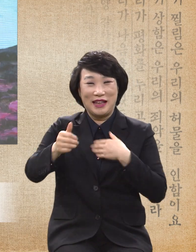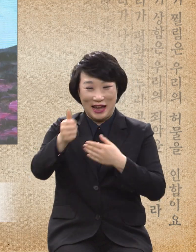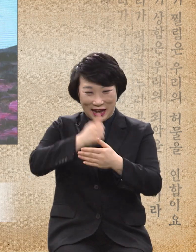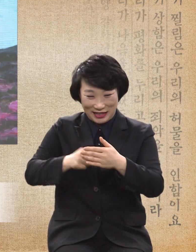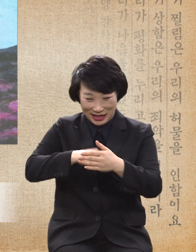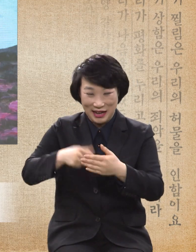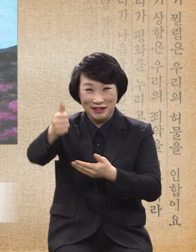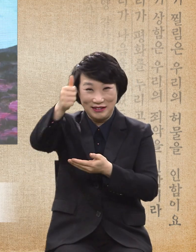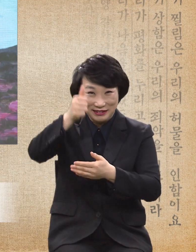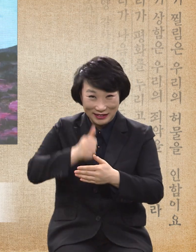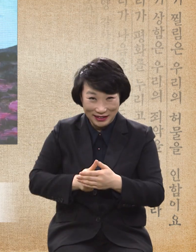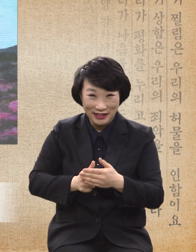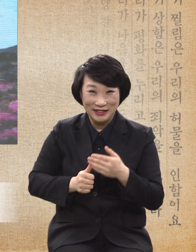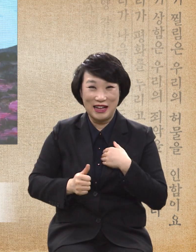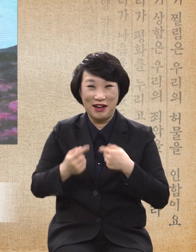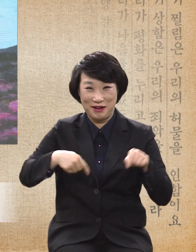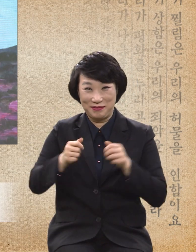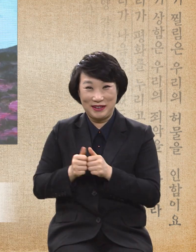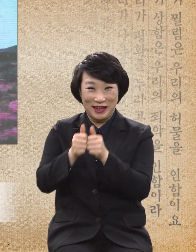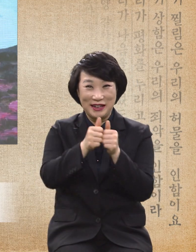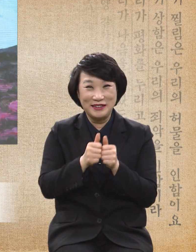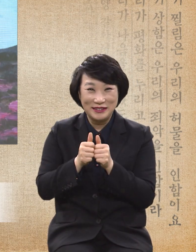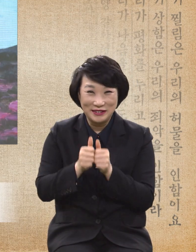안에 계시다 이 말이죠.